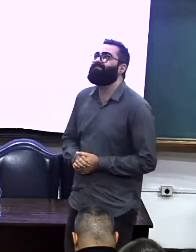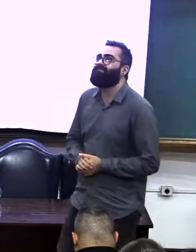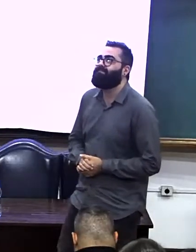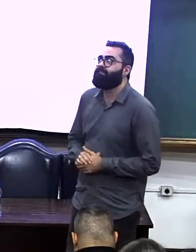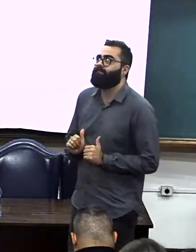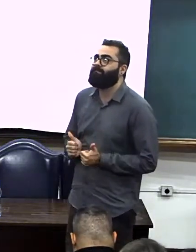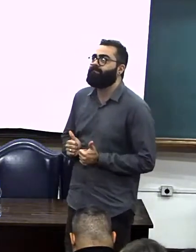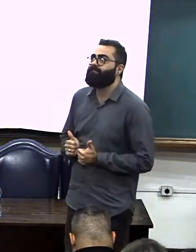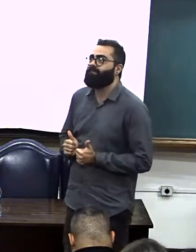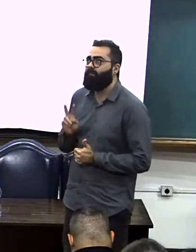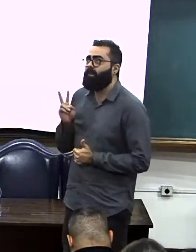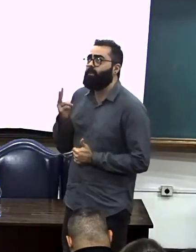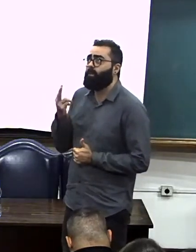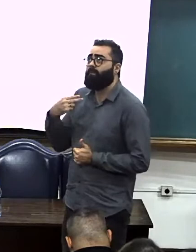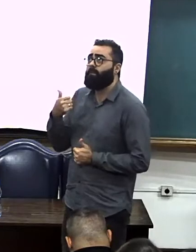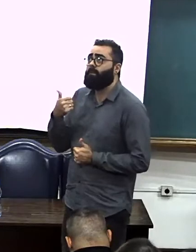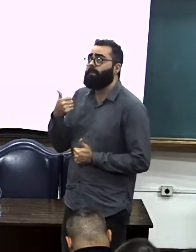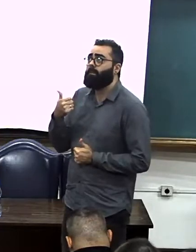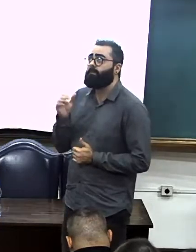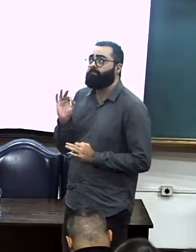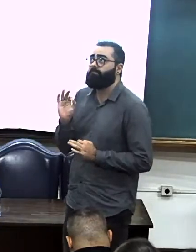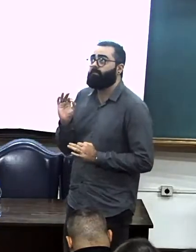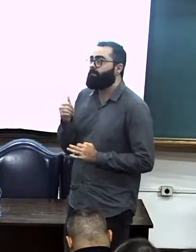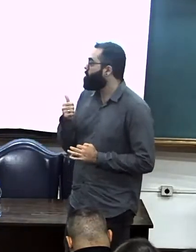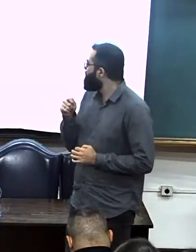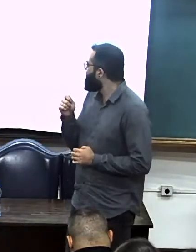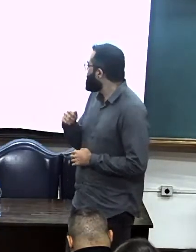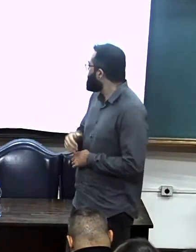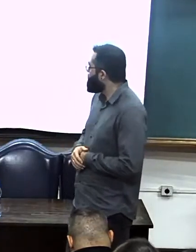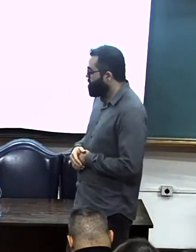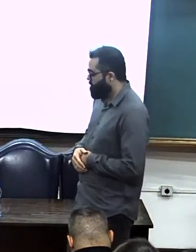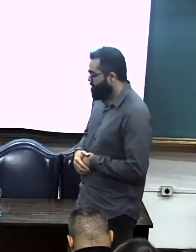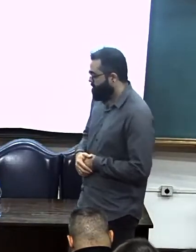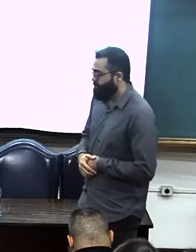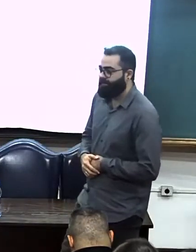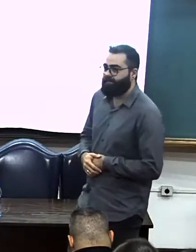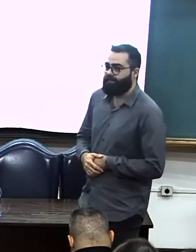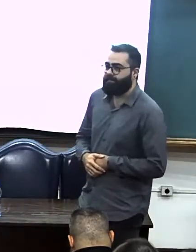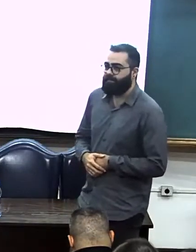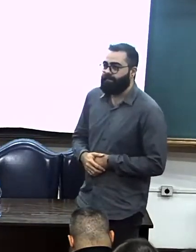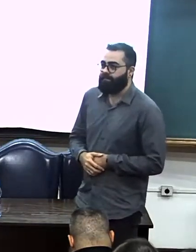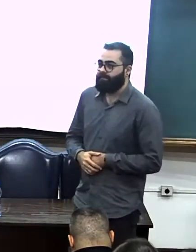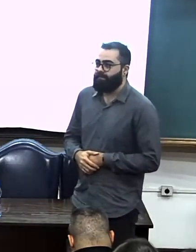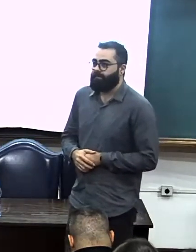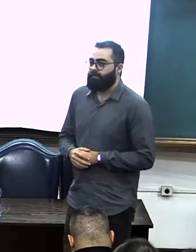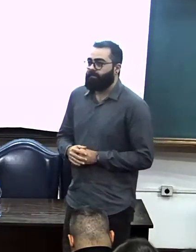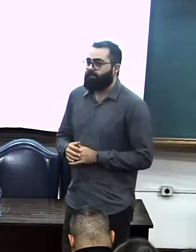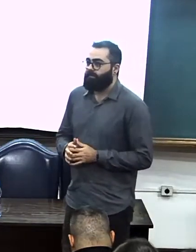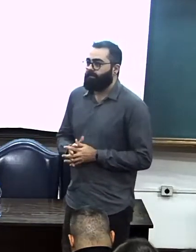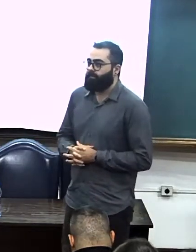A. Se eu coloco o acento sobre cat, a vogal